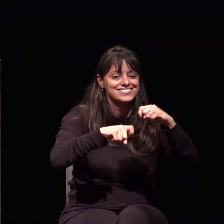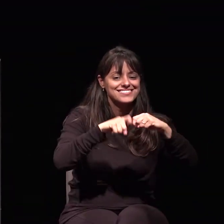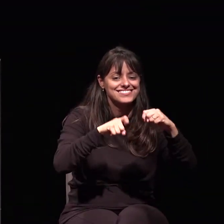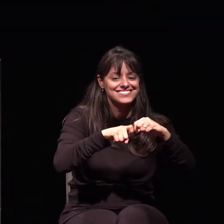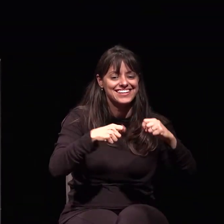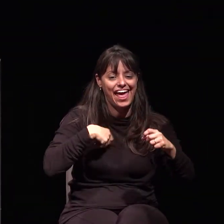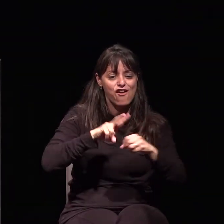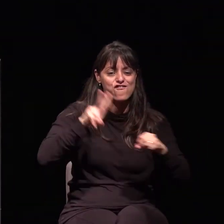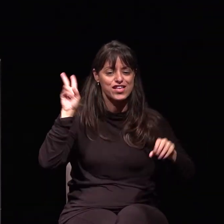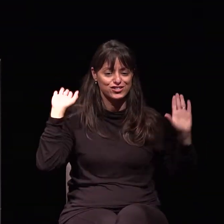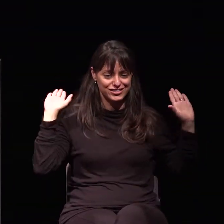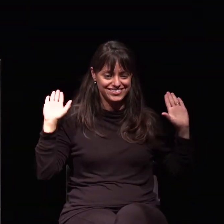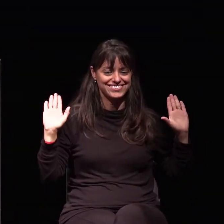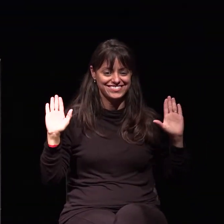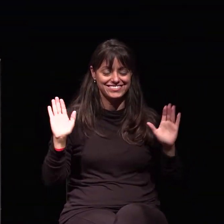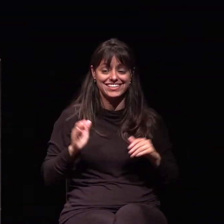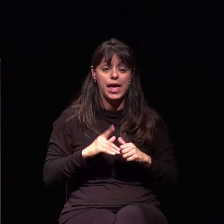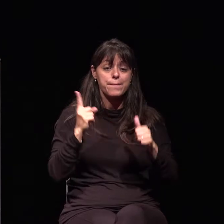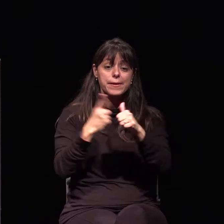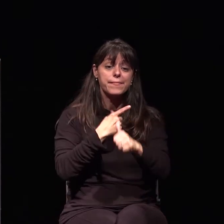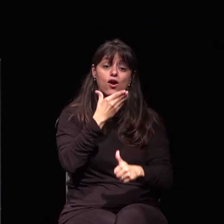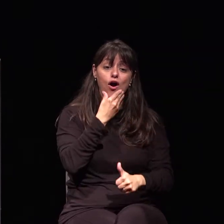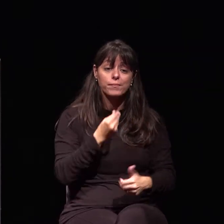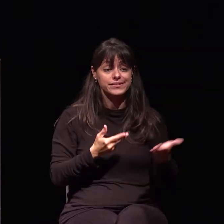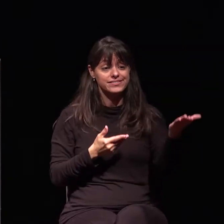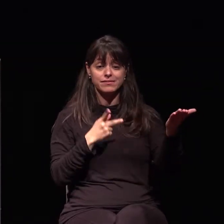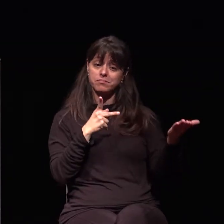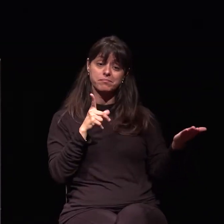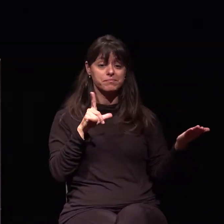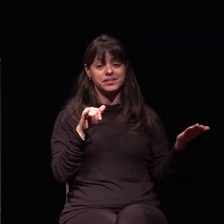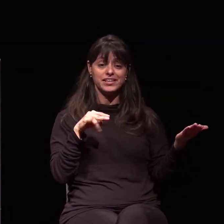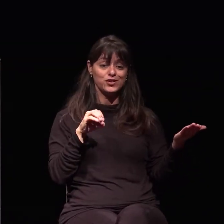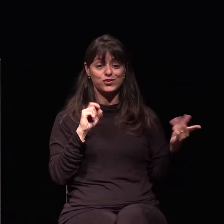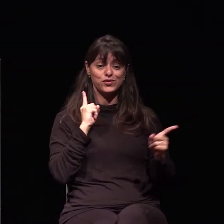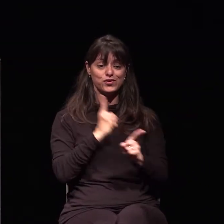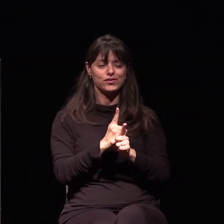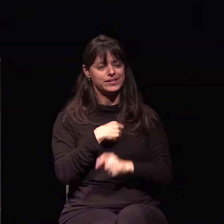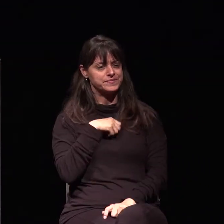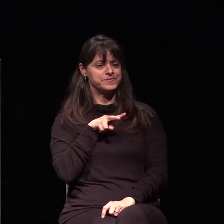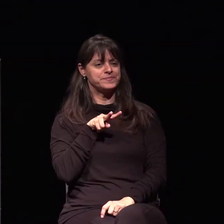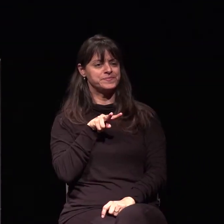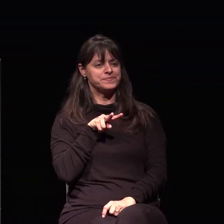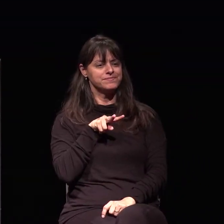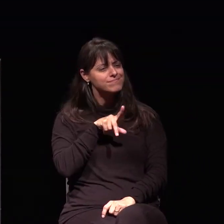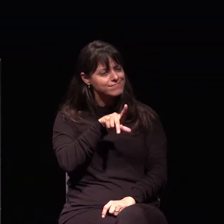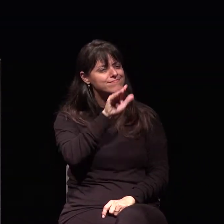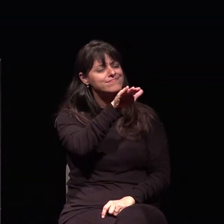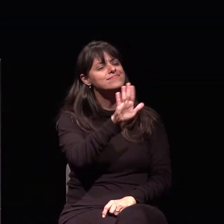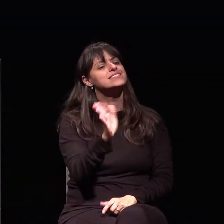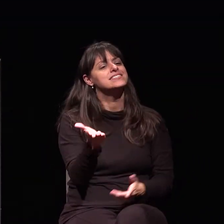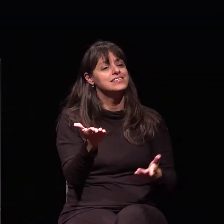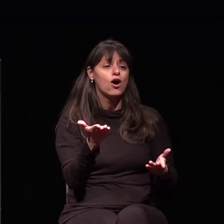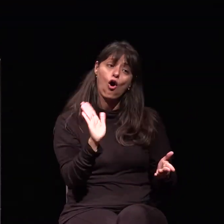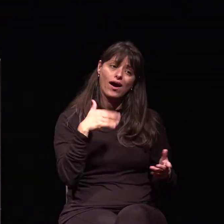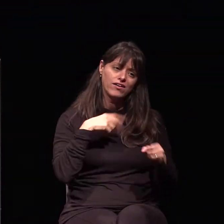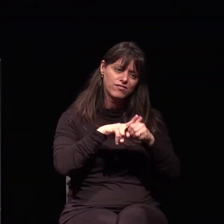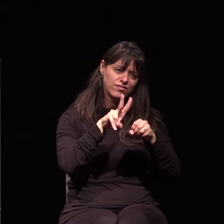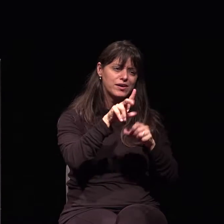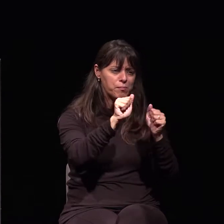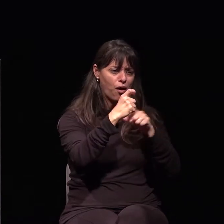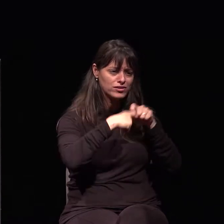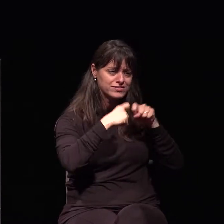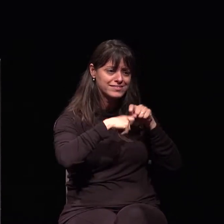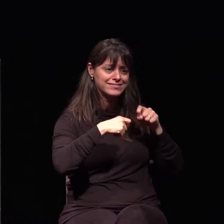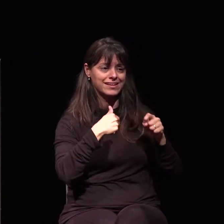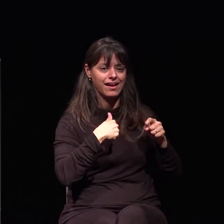com ele. E quem era o primeiro homem que ela viu? O Plínio Marcos. Ela chegou para o Plínio Marcos e falou, olha, eu sou virgem, vem fazer